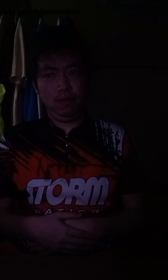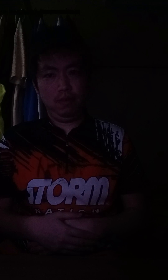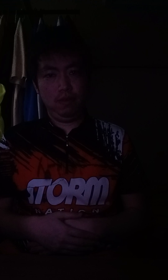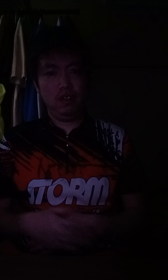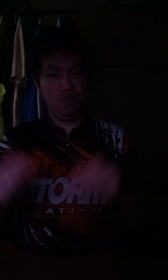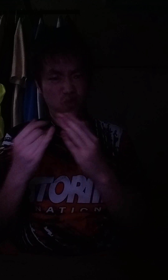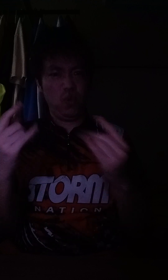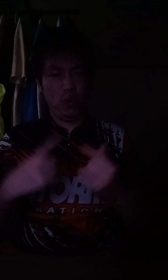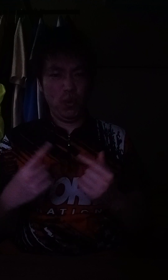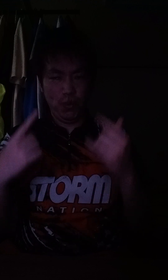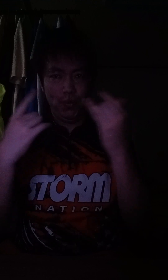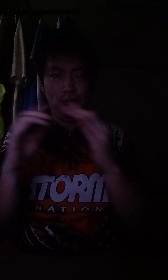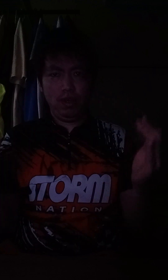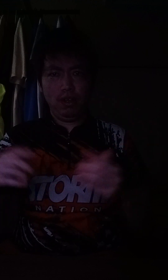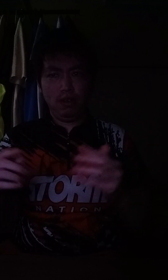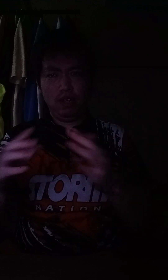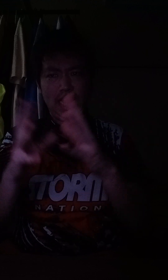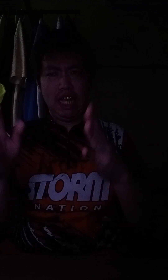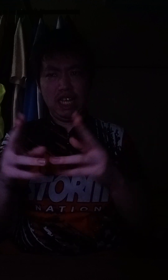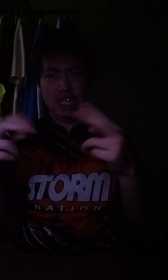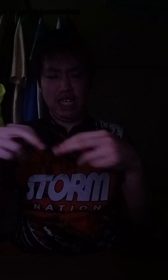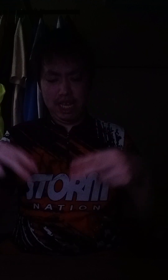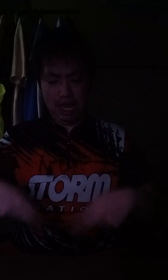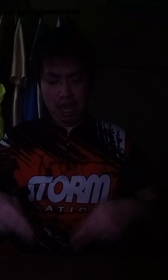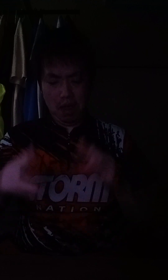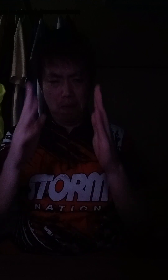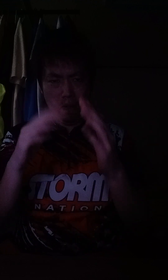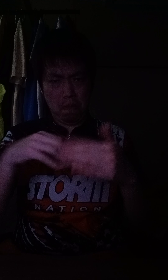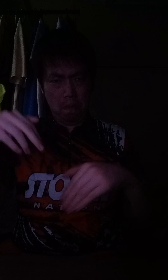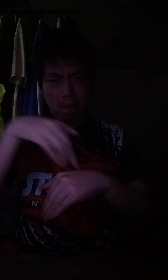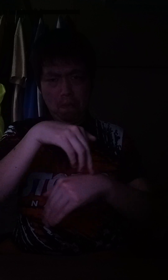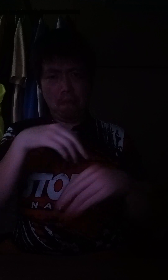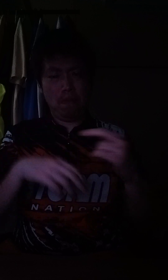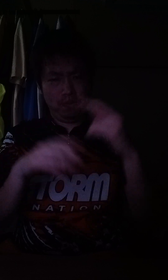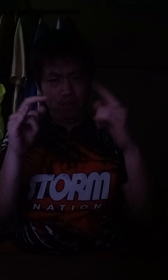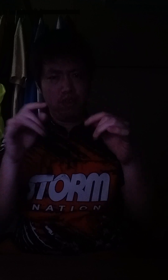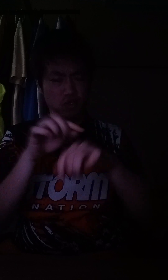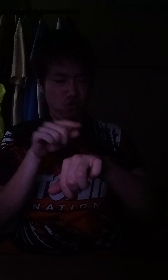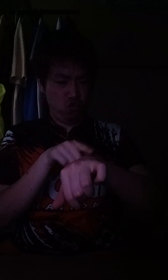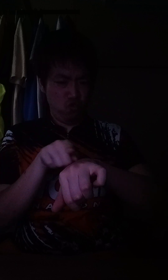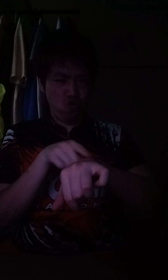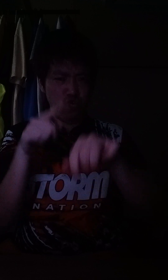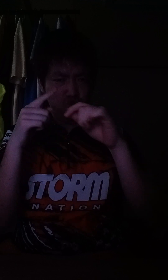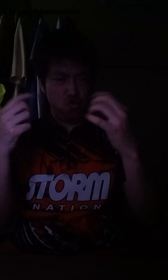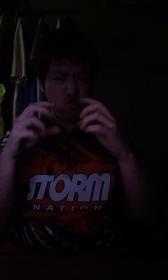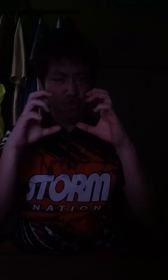아직 온전히 펴지지 못한 현아의 양발에는 몇 차례의 수술 자국들이 자리하고 있는데요.